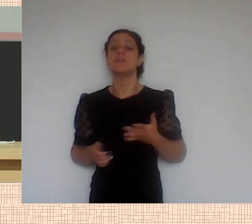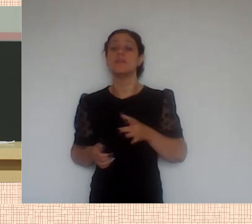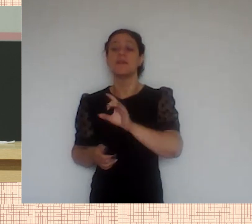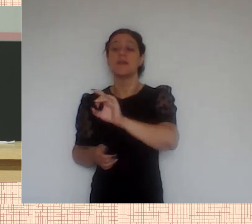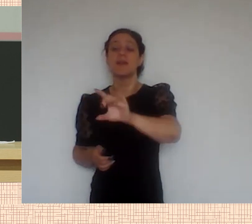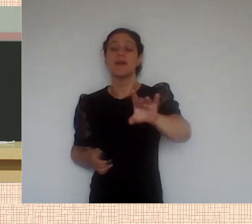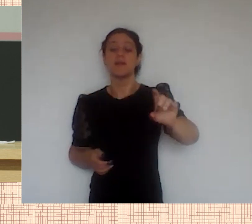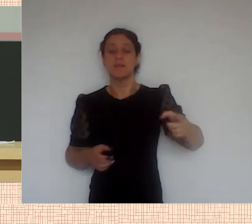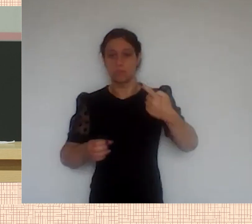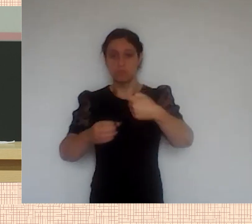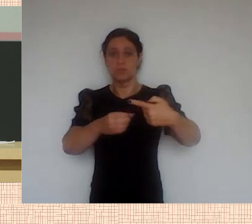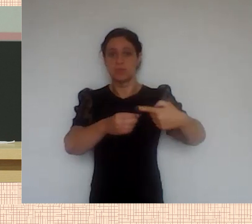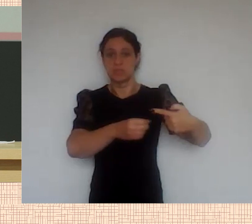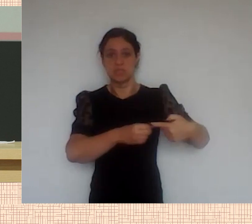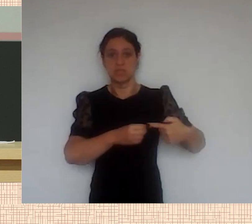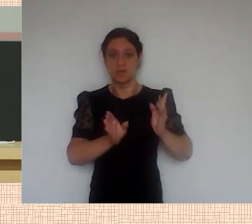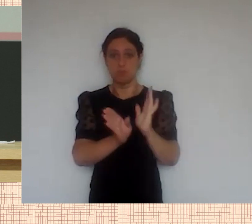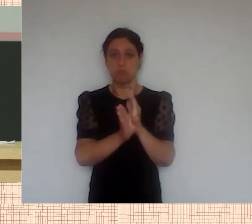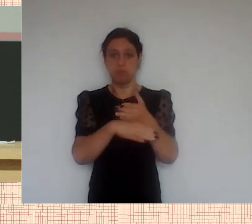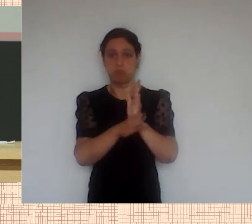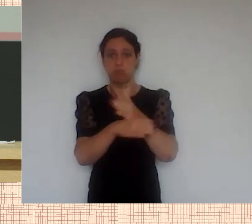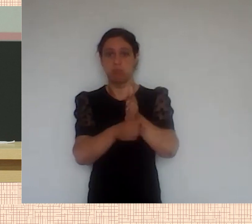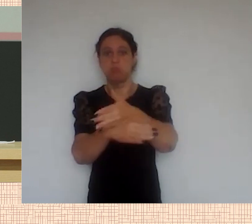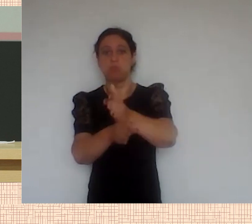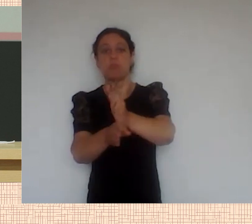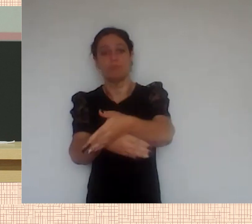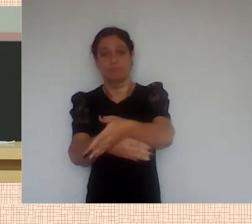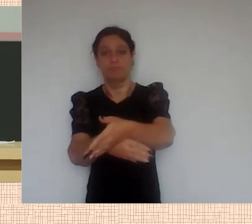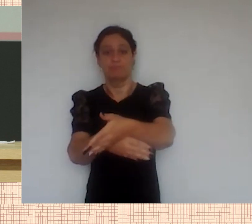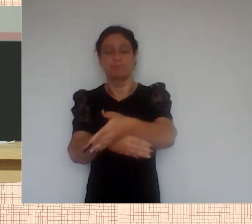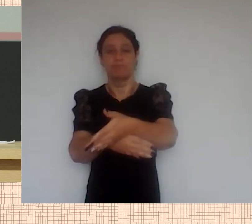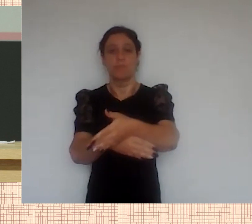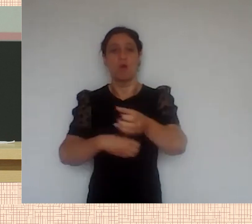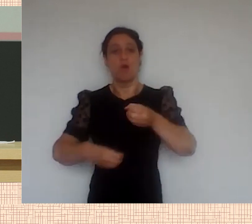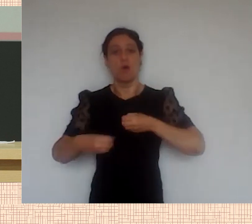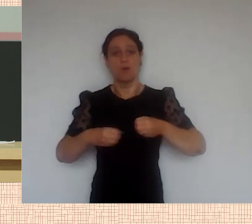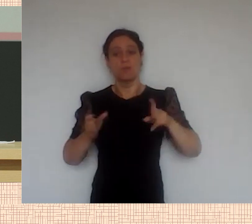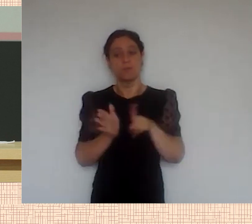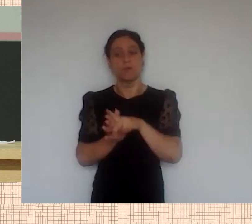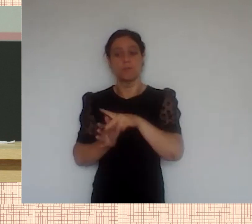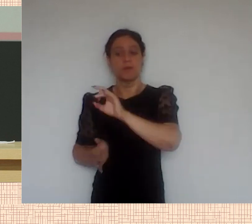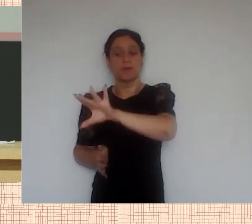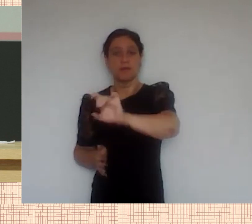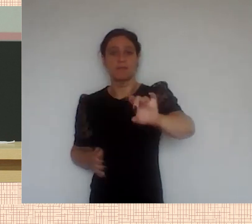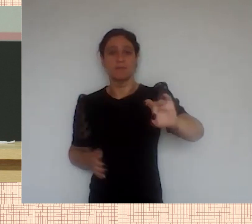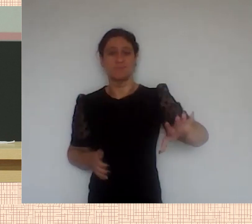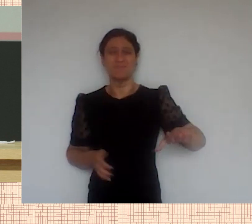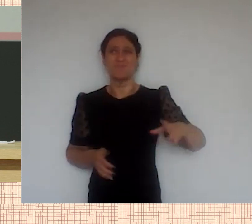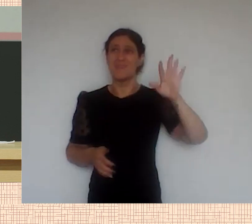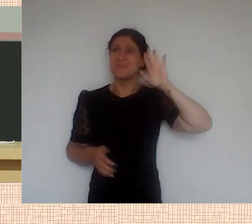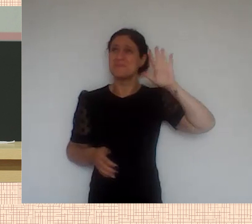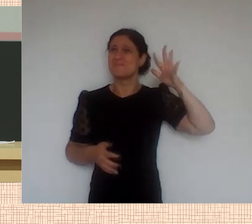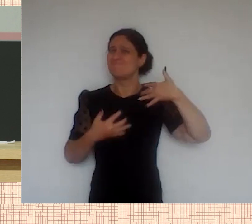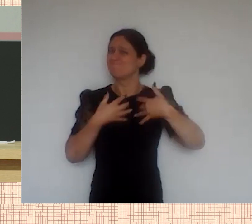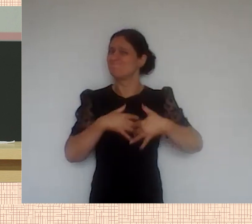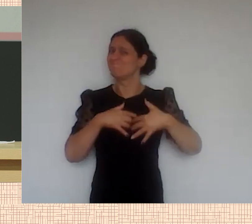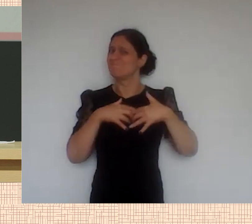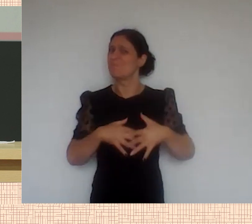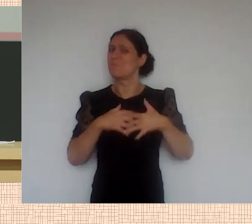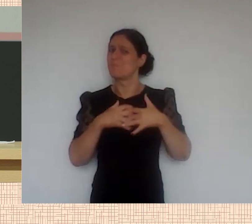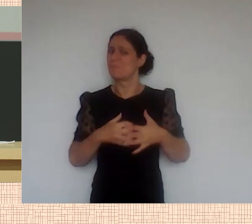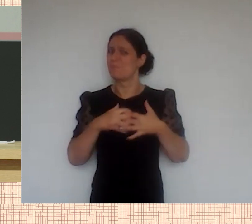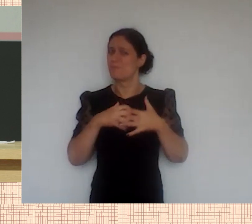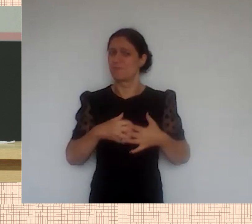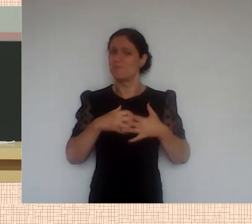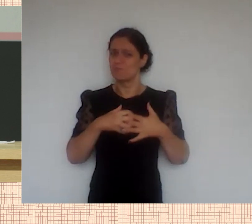seria, né, na igreja do Senhor. Então, por isso que Paulo, nas suas epístolas,